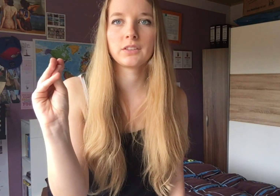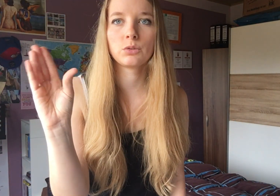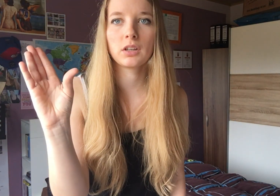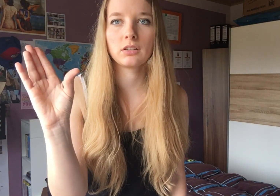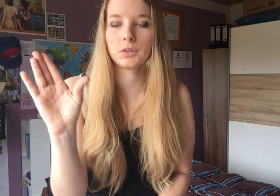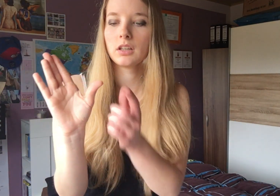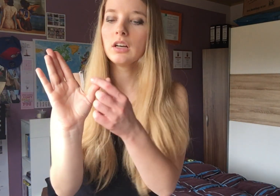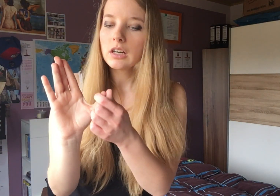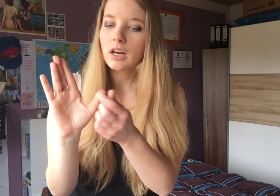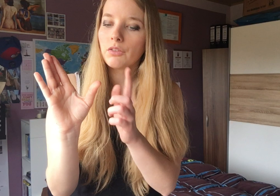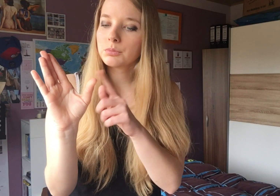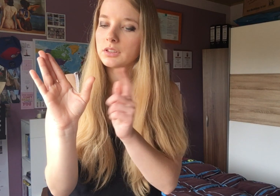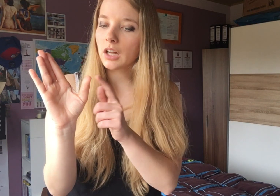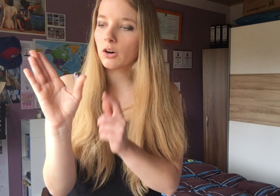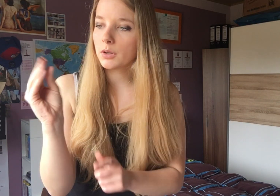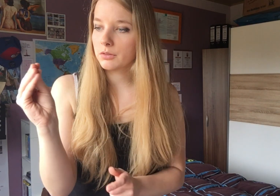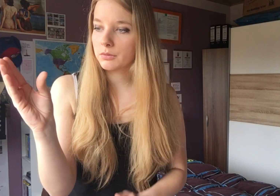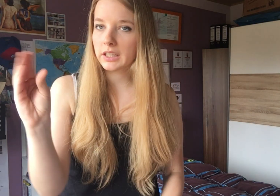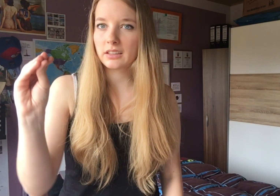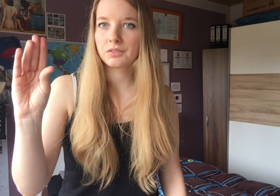habe nicht mal